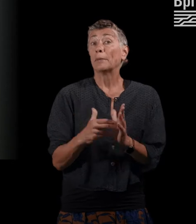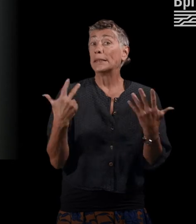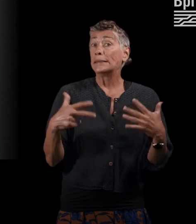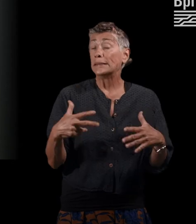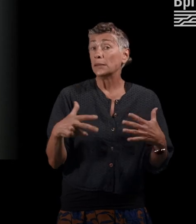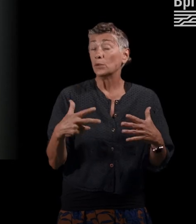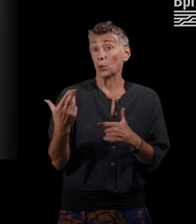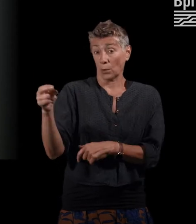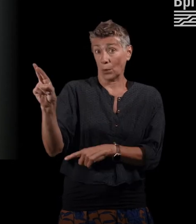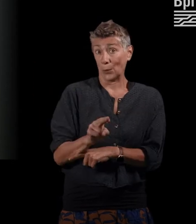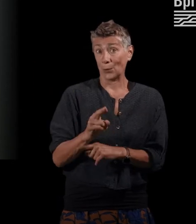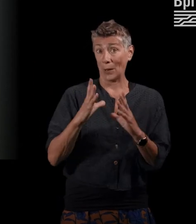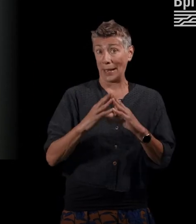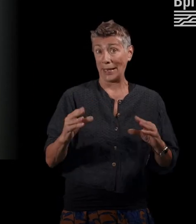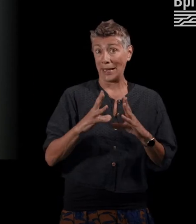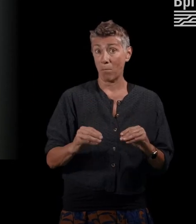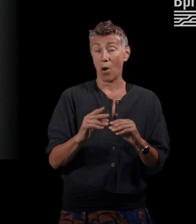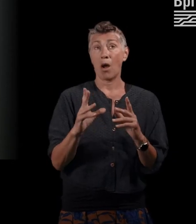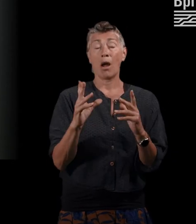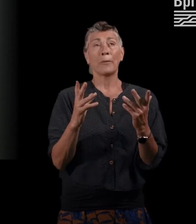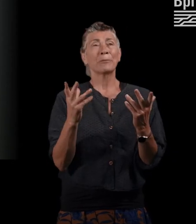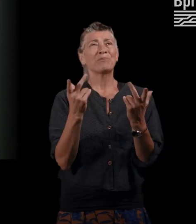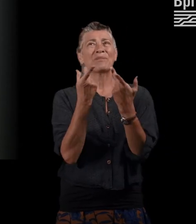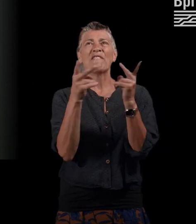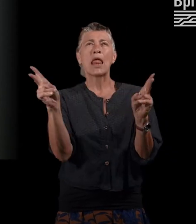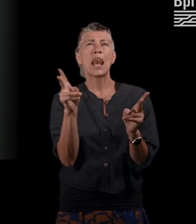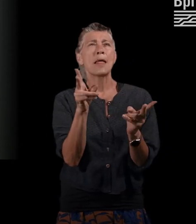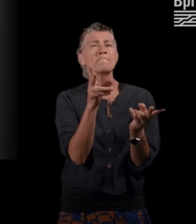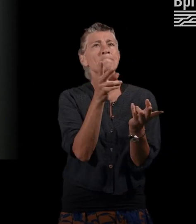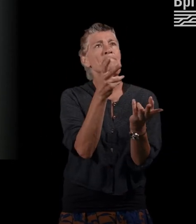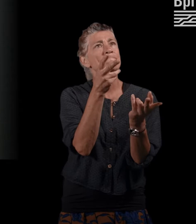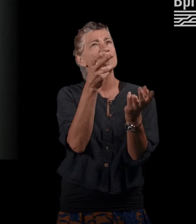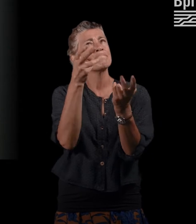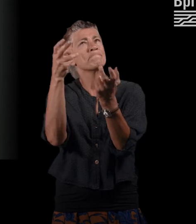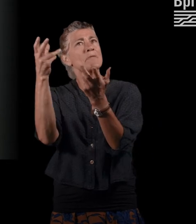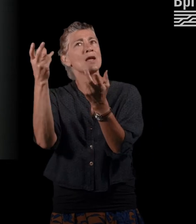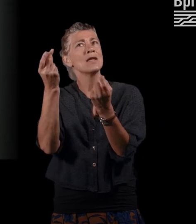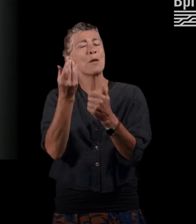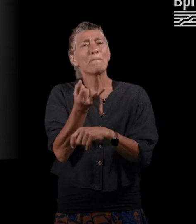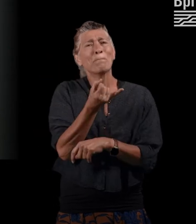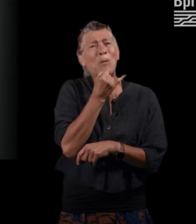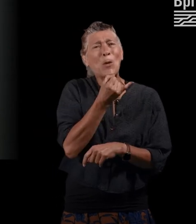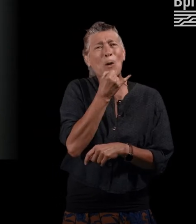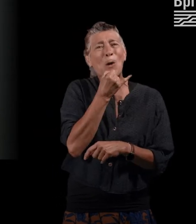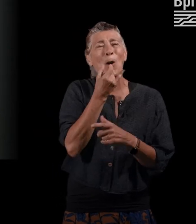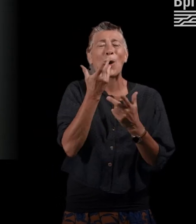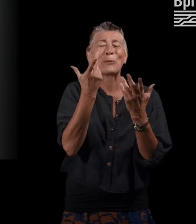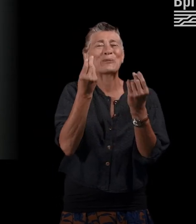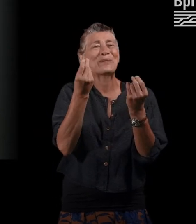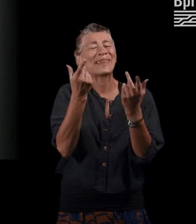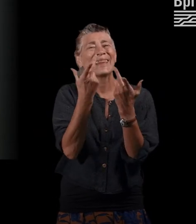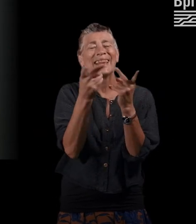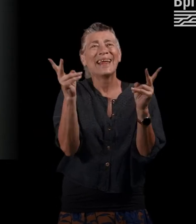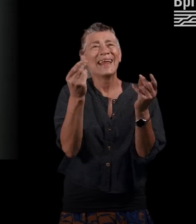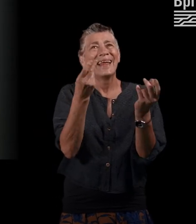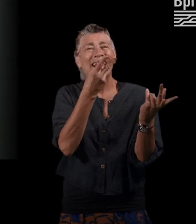revenue, je n'avais pas encore lu cette phrase Je n'avais pas encore cette lecture de cette, j'ai dit